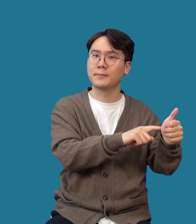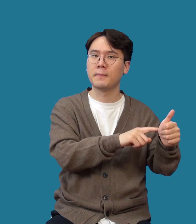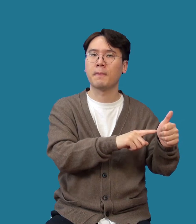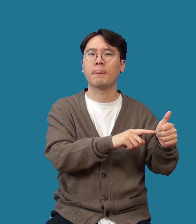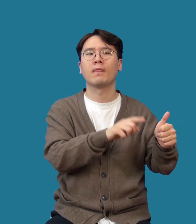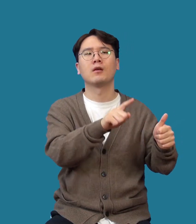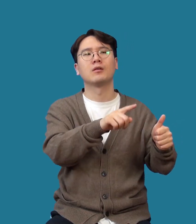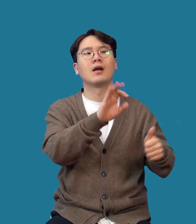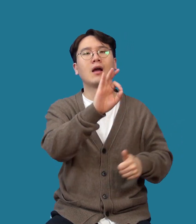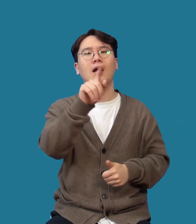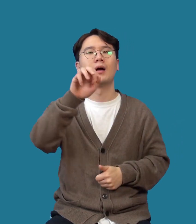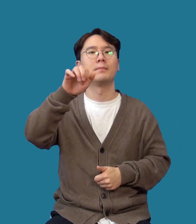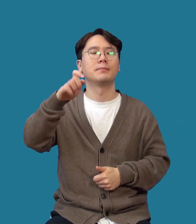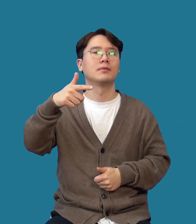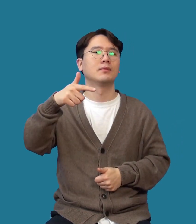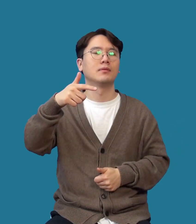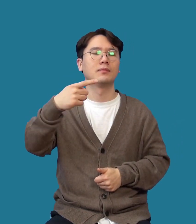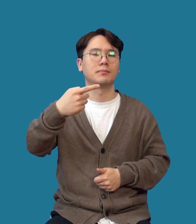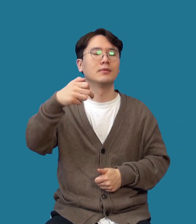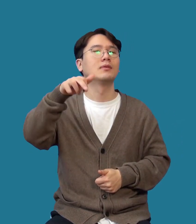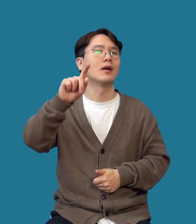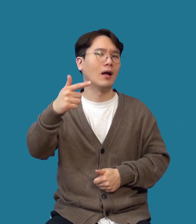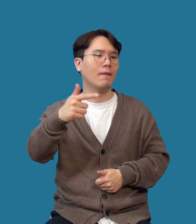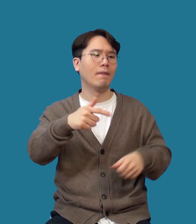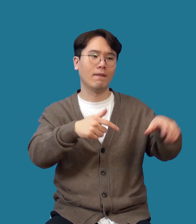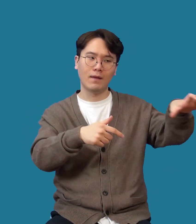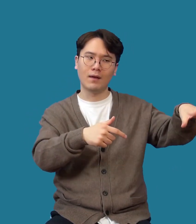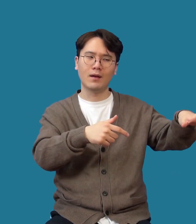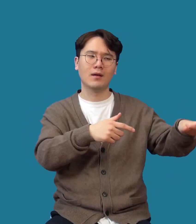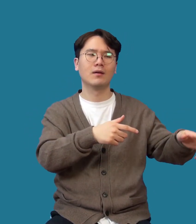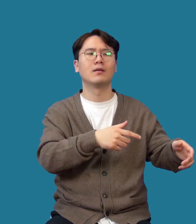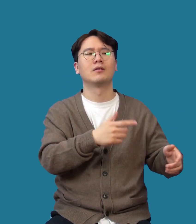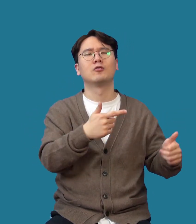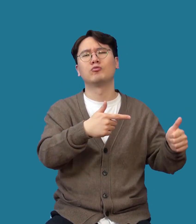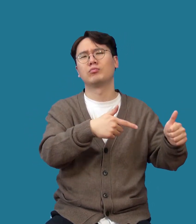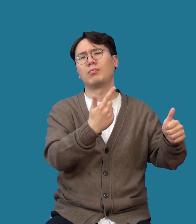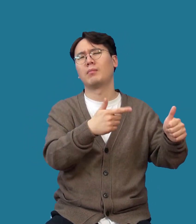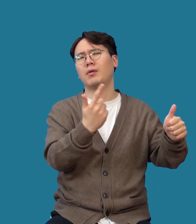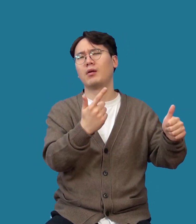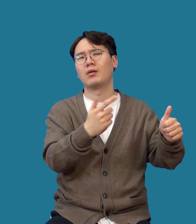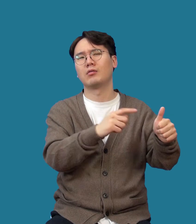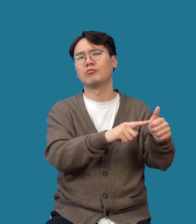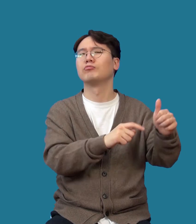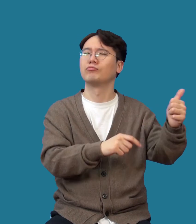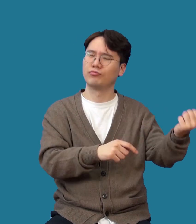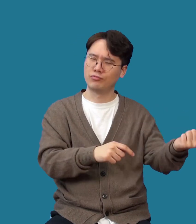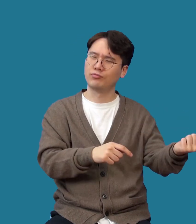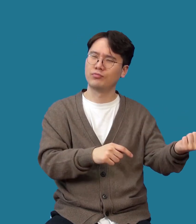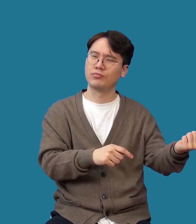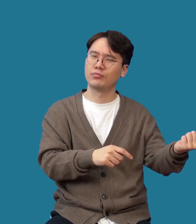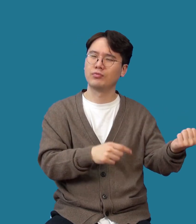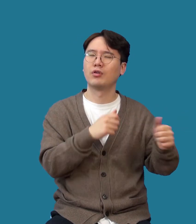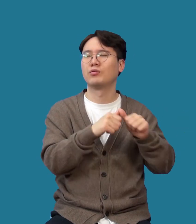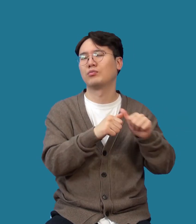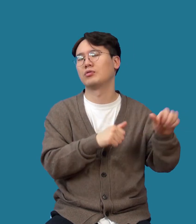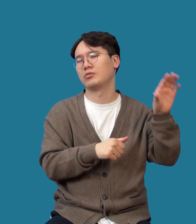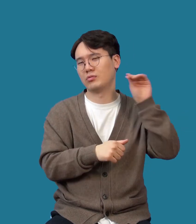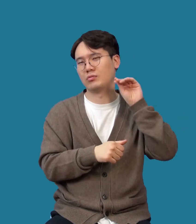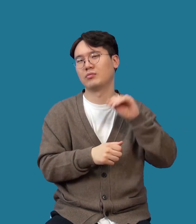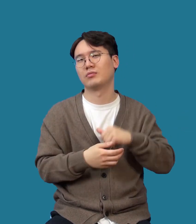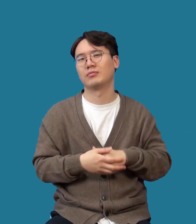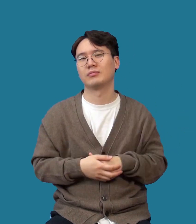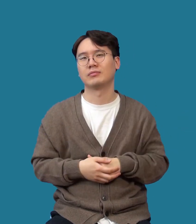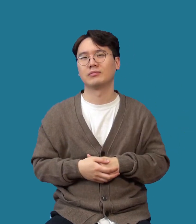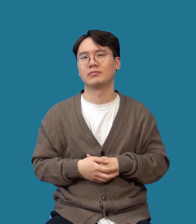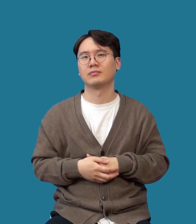소식이었습니다. 아들의 몸에 벌집처럼 난 그 총 자국을 보면서 장로님이 할 말을